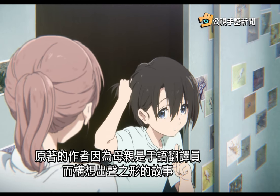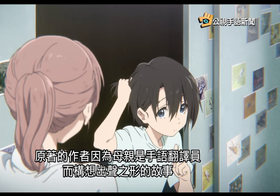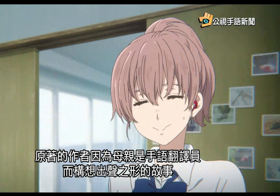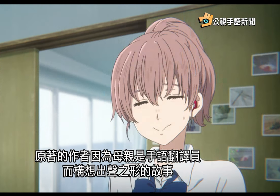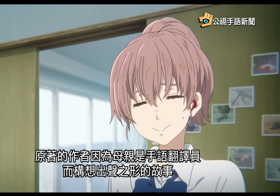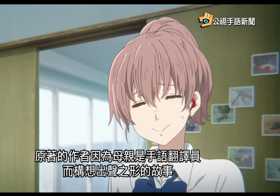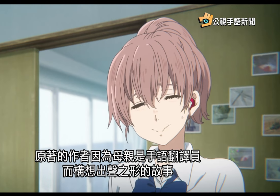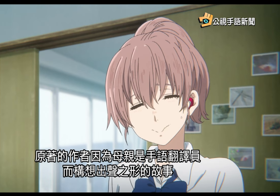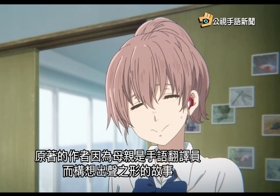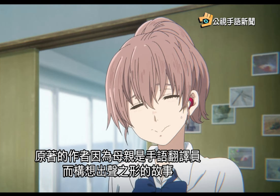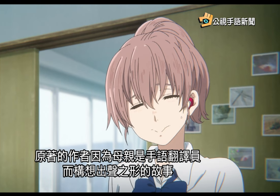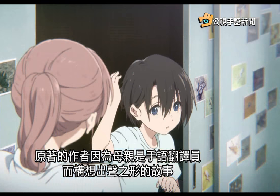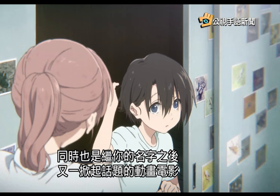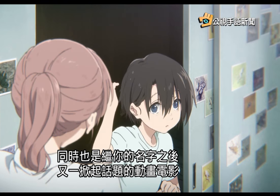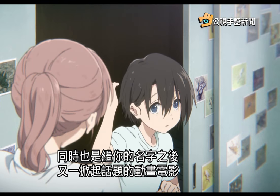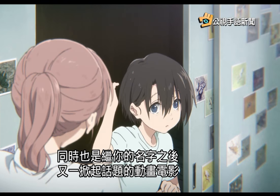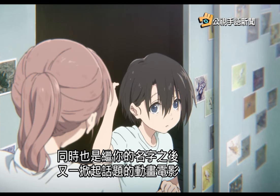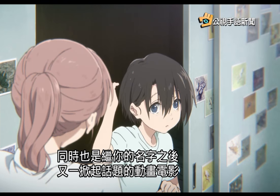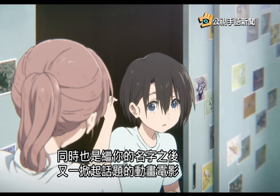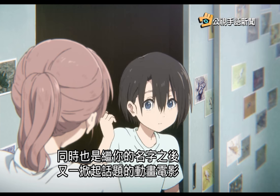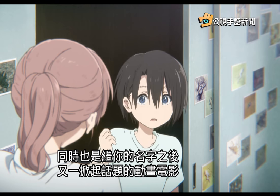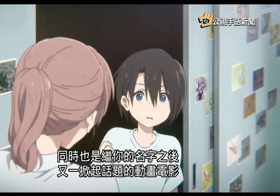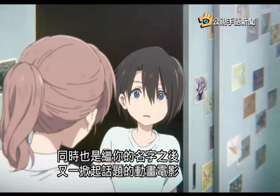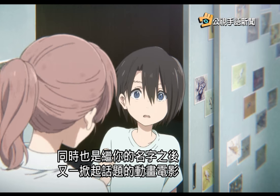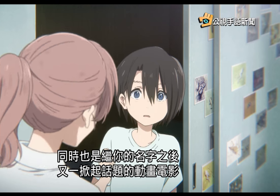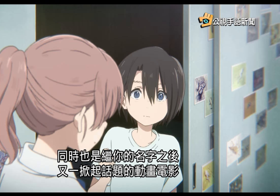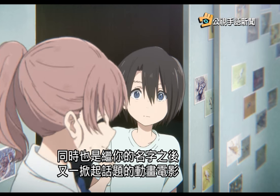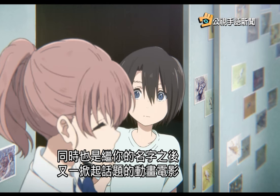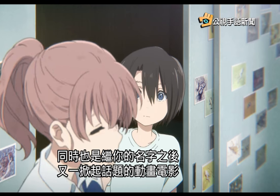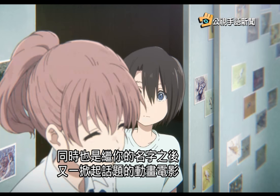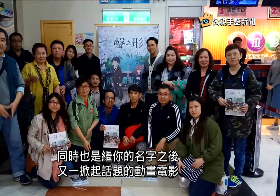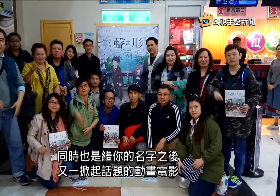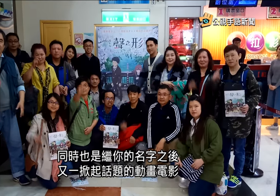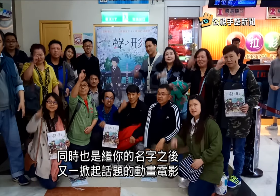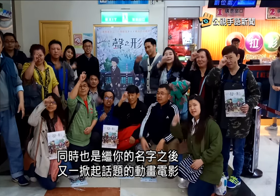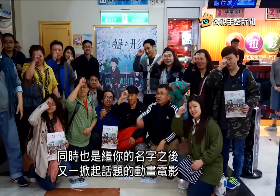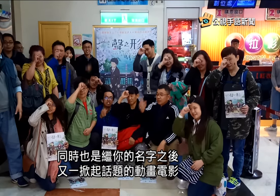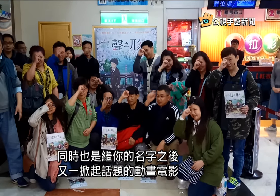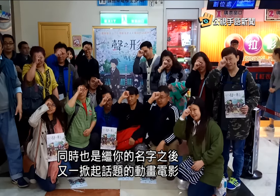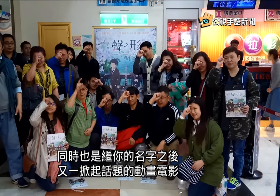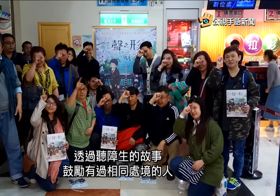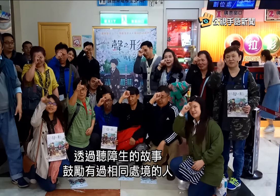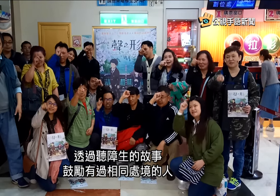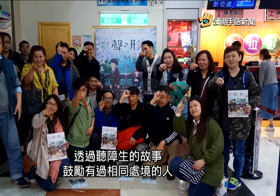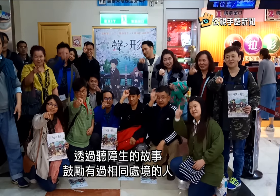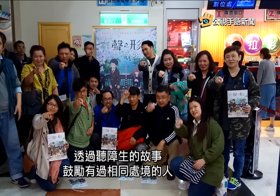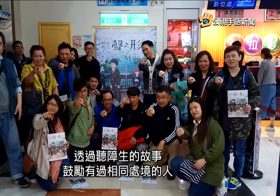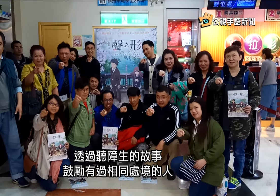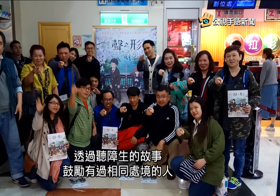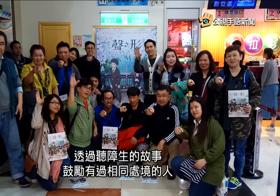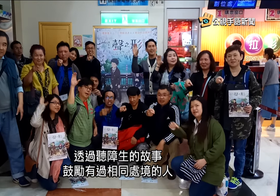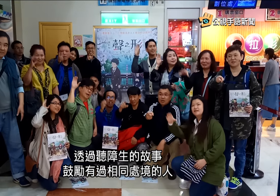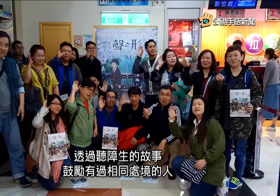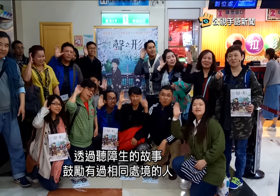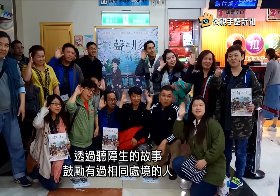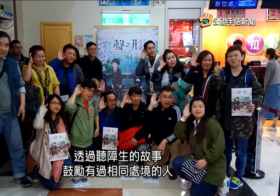之行》的故事，同时也是继《你的名字》之后又一掀起话题的动画电影。透过听障生的故事，鼓励有过相同处